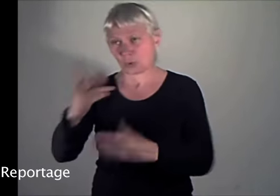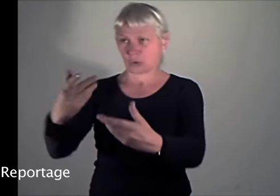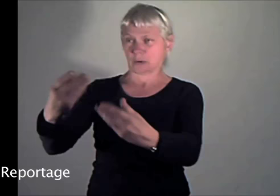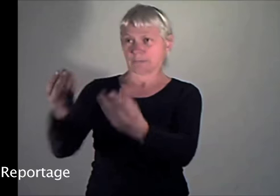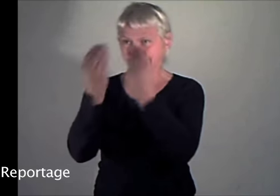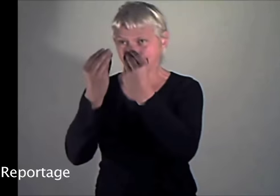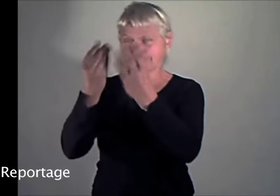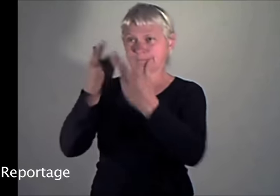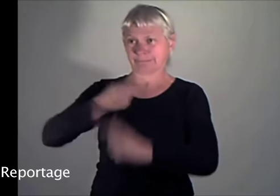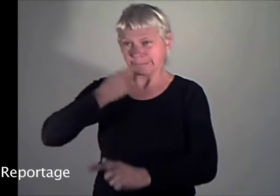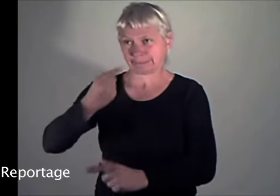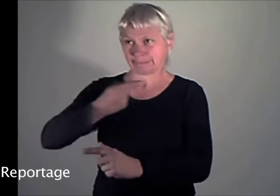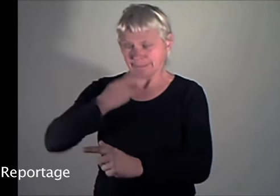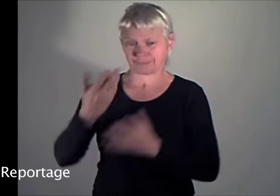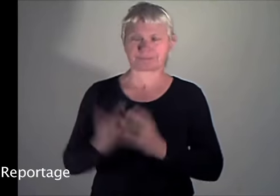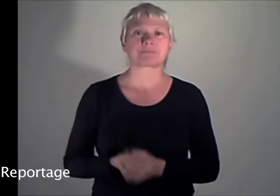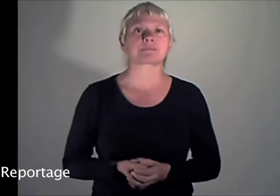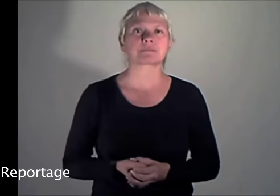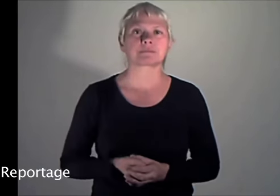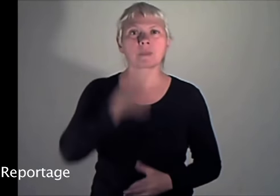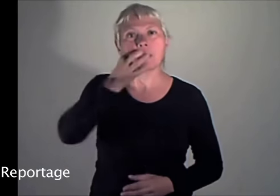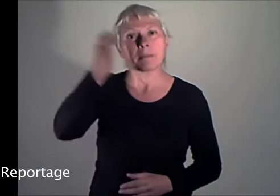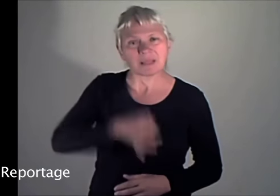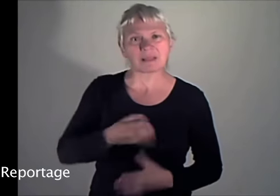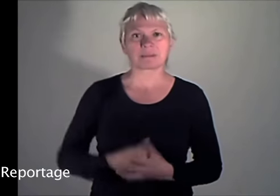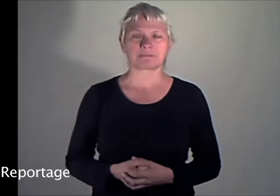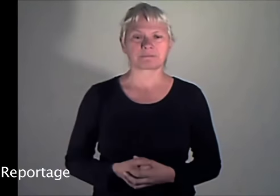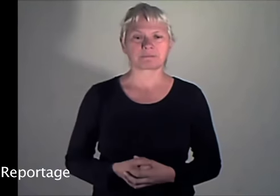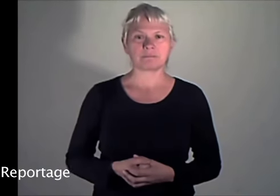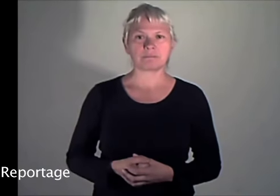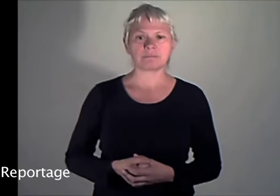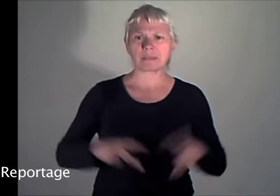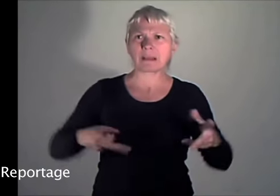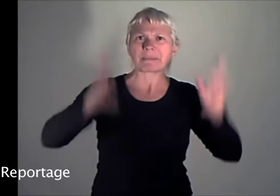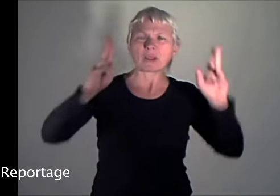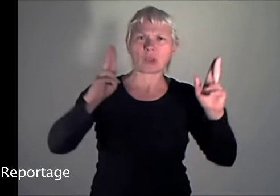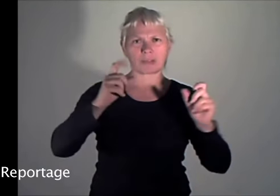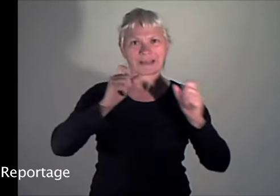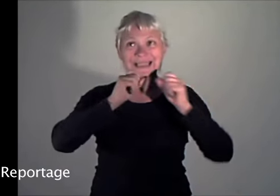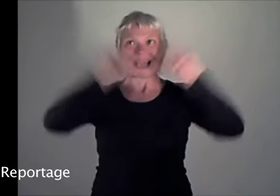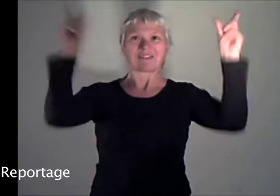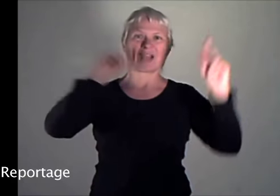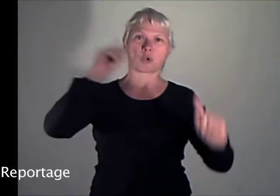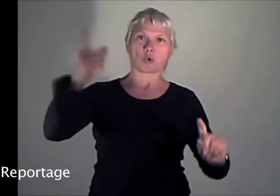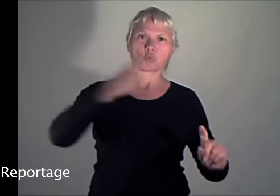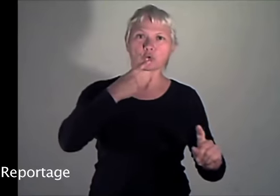est là, on est vivant et on est unique. En fait, on n'a pas disparu. Notre âme, elle n'est pas perdue en quelque